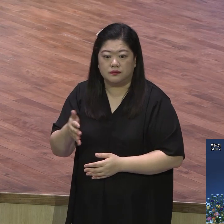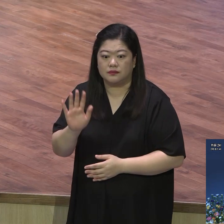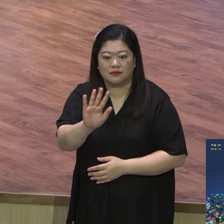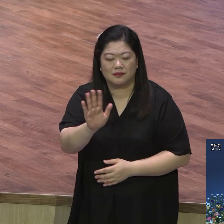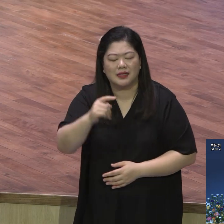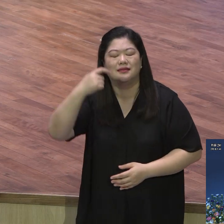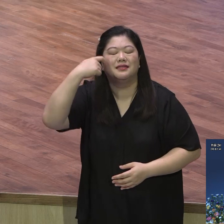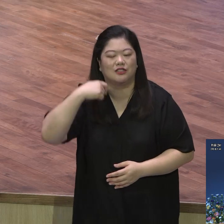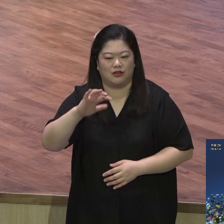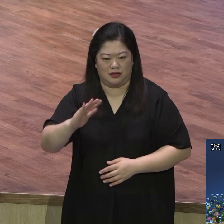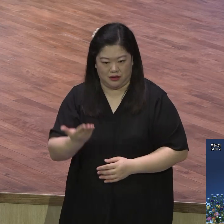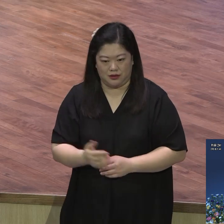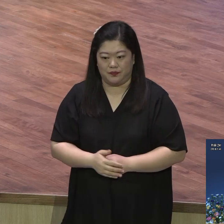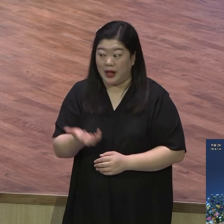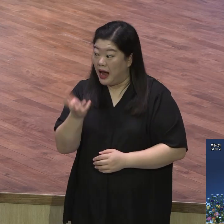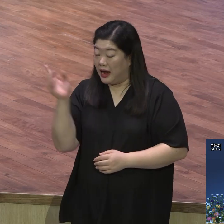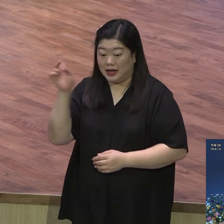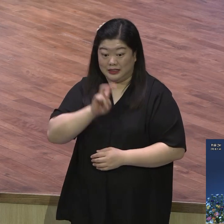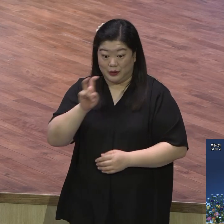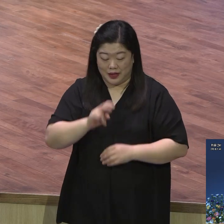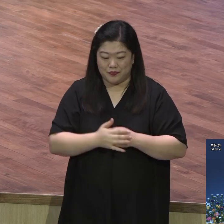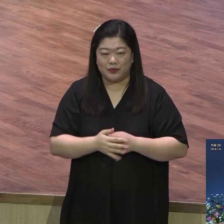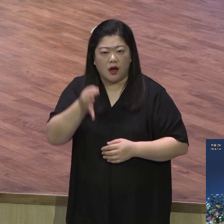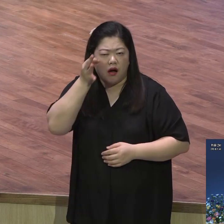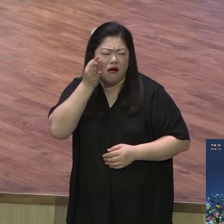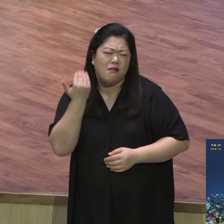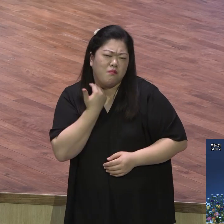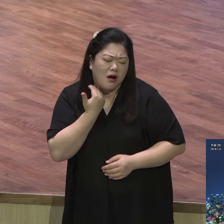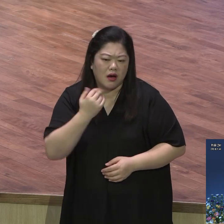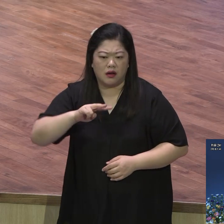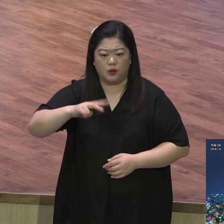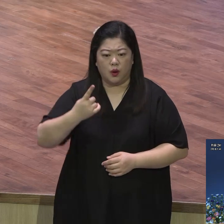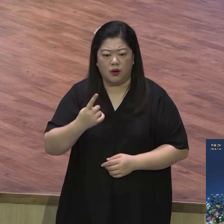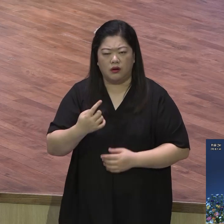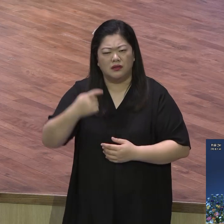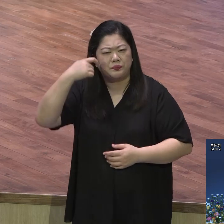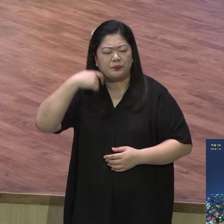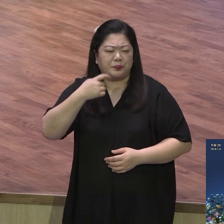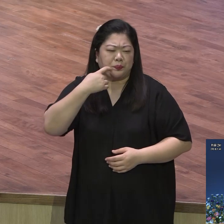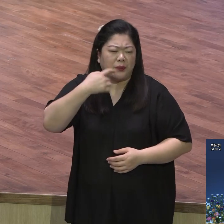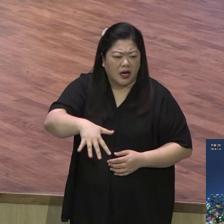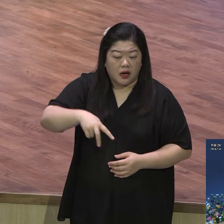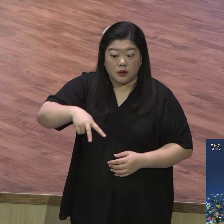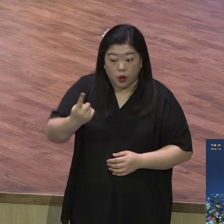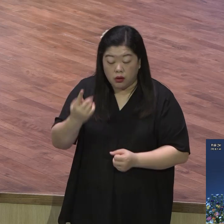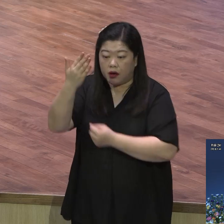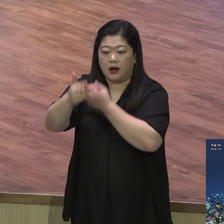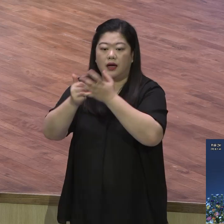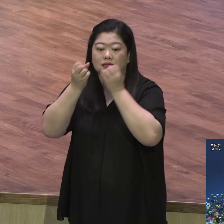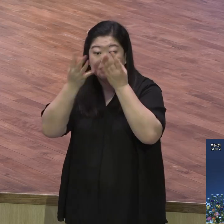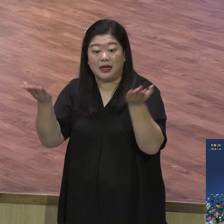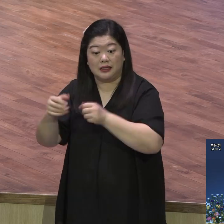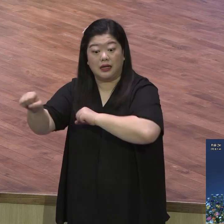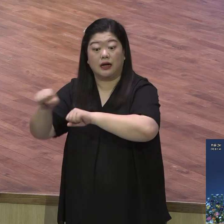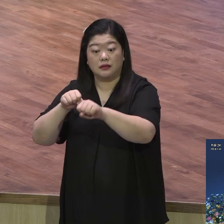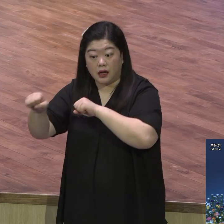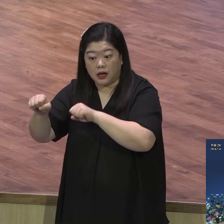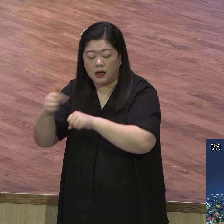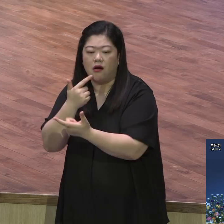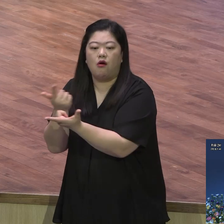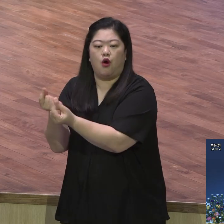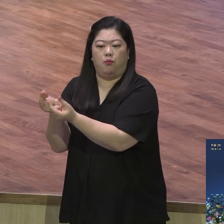나는 이 찬양을 들으면서 마음속에 눈물이 확 났어요. 하나님이 세일을 향하시구나.